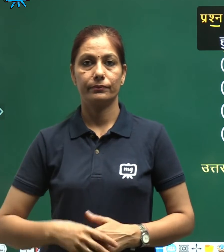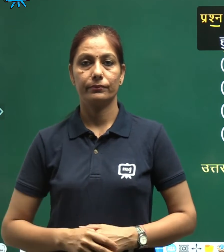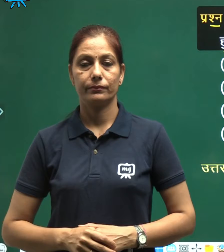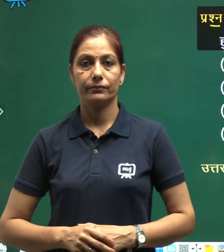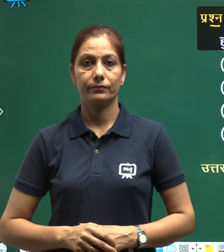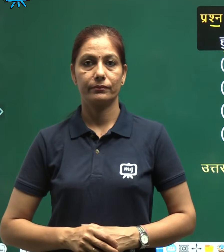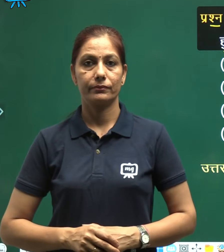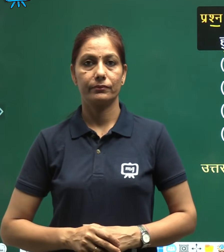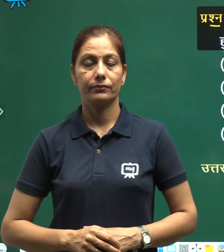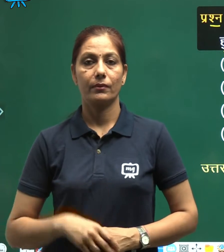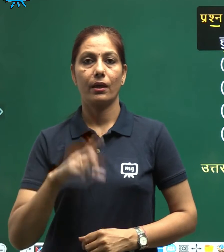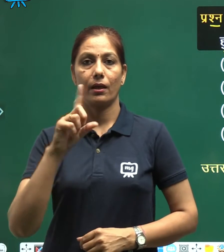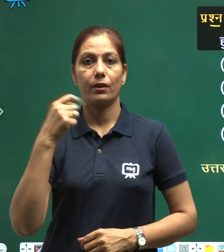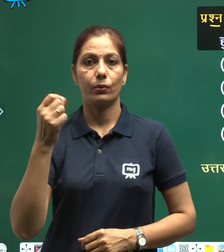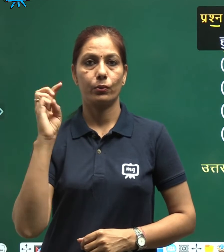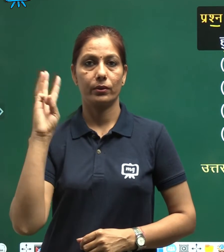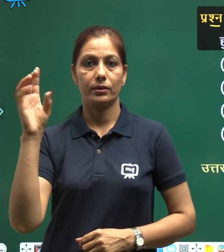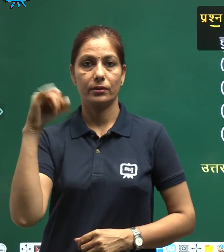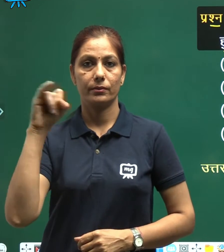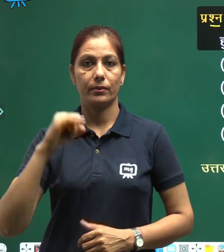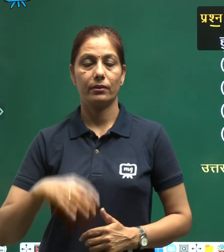सन 1936 में।